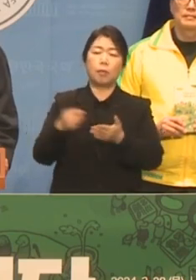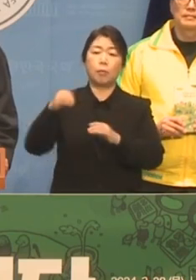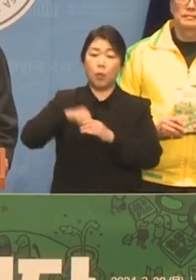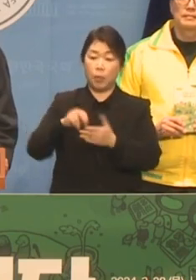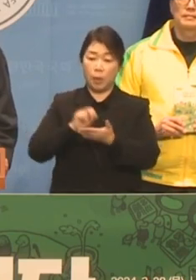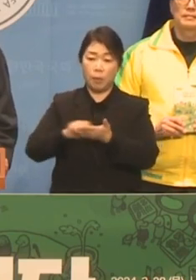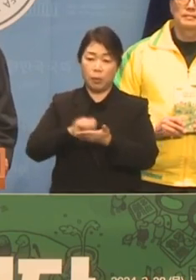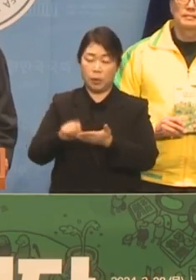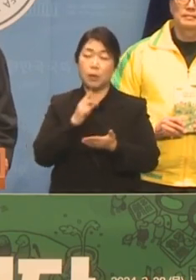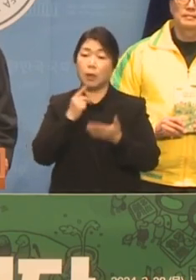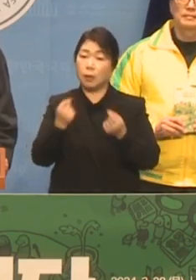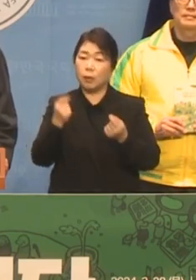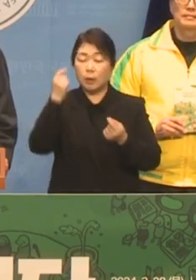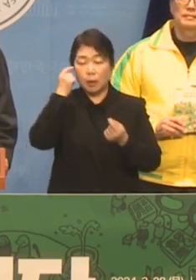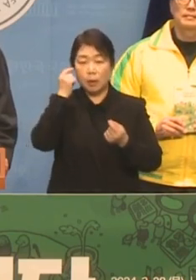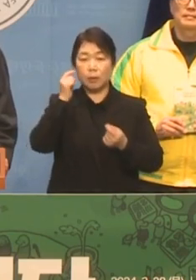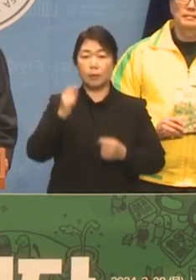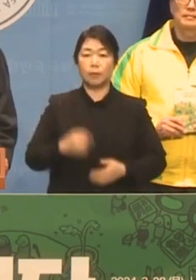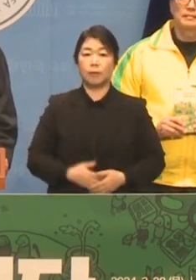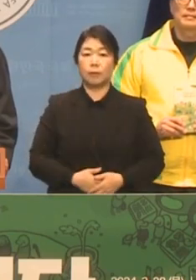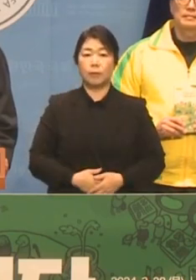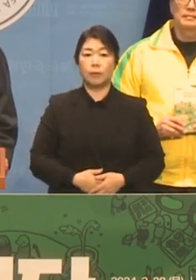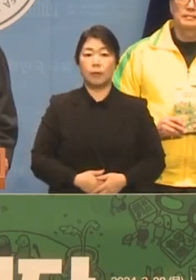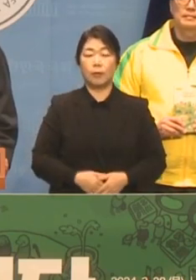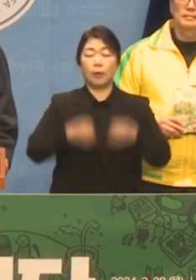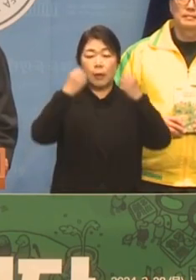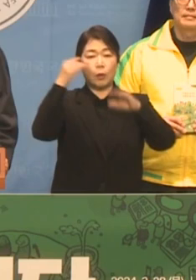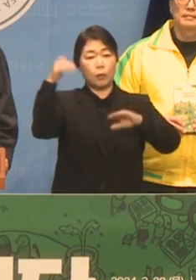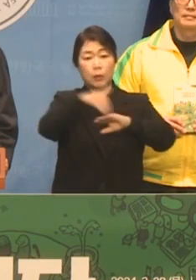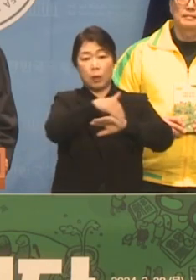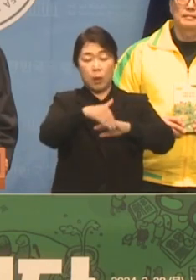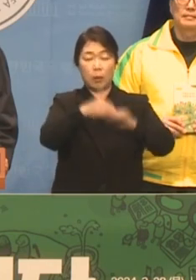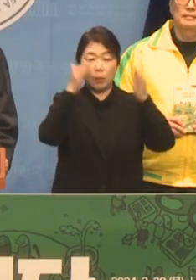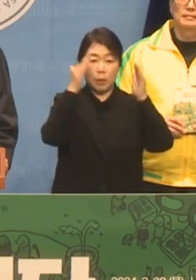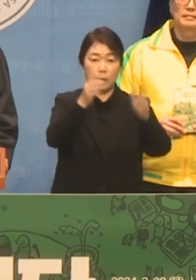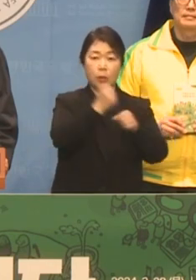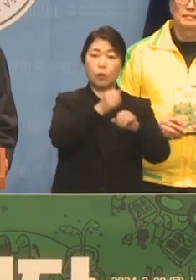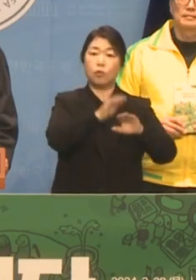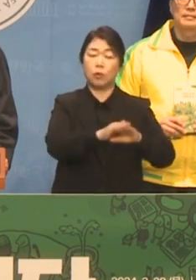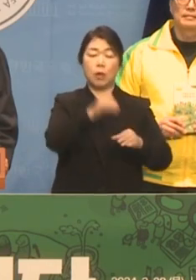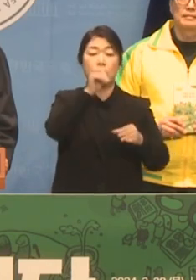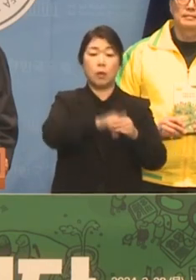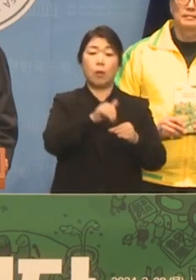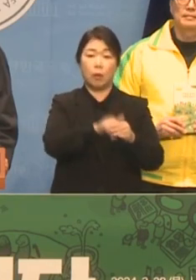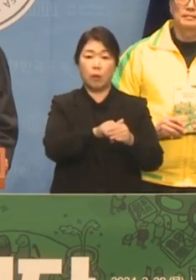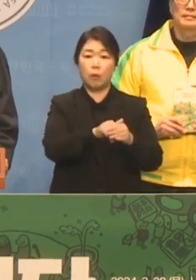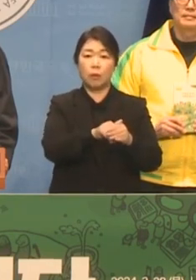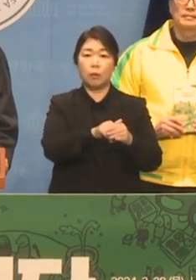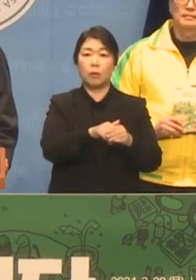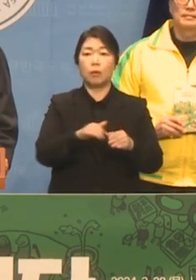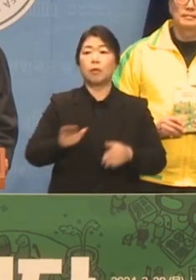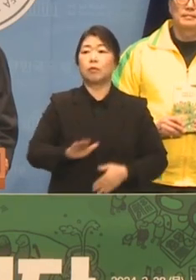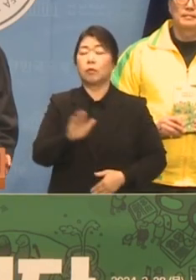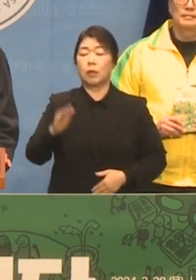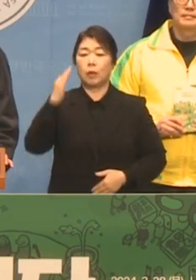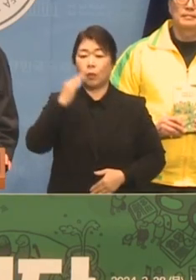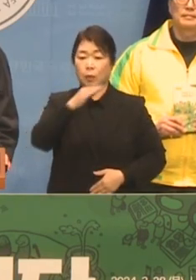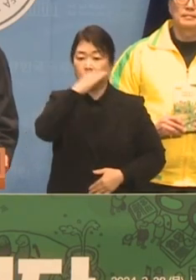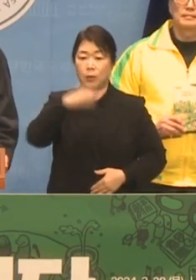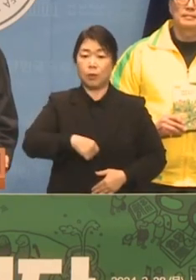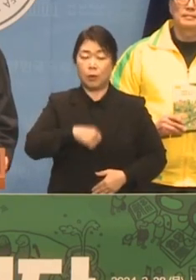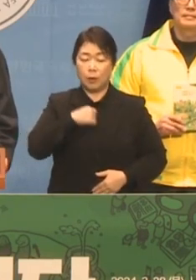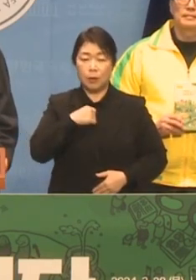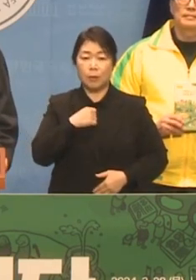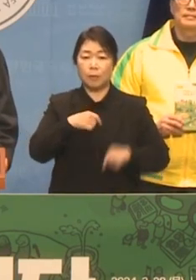것 같습니다 어 새로운 한국 사회 청사진을 만드는 정책의 향연이 되는 선거를 위해서 녹색 정의당이 최선두에